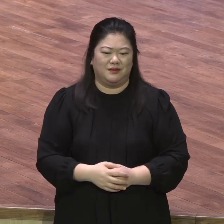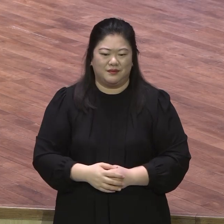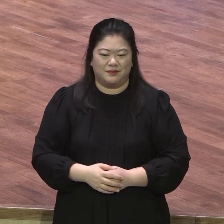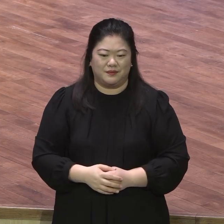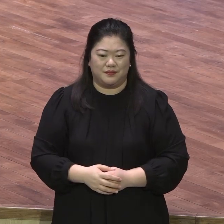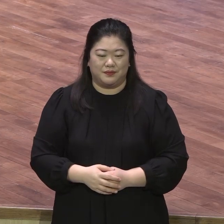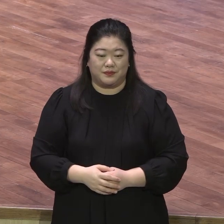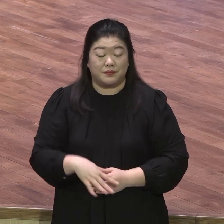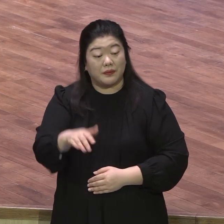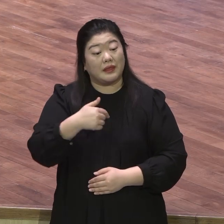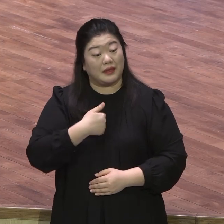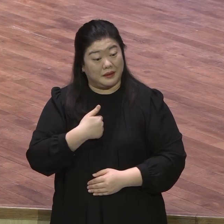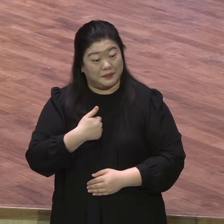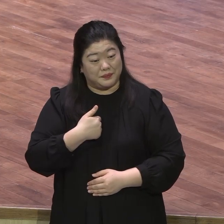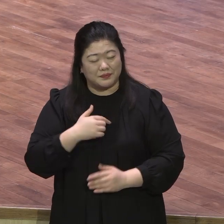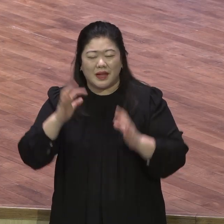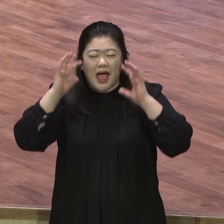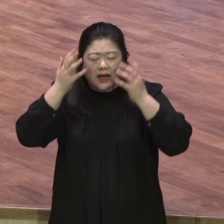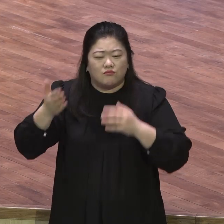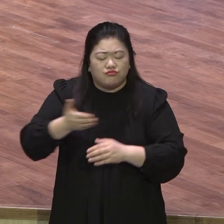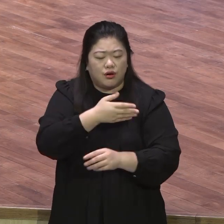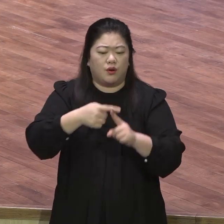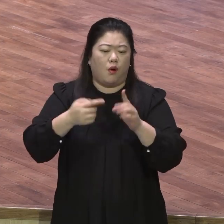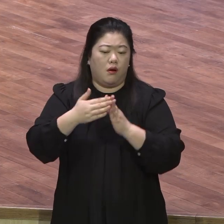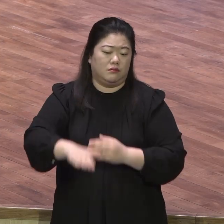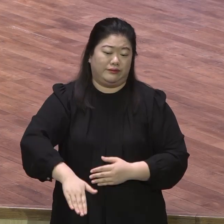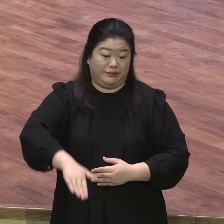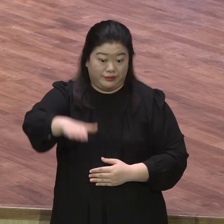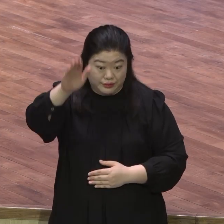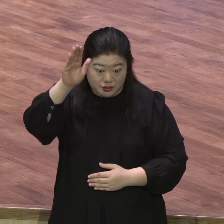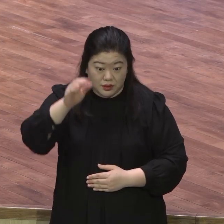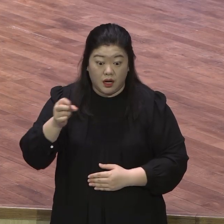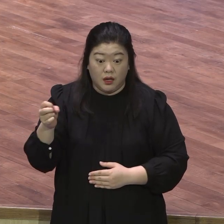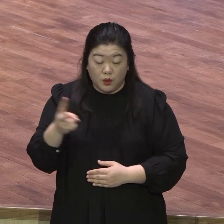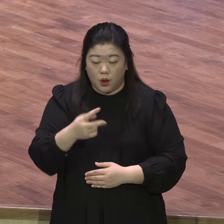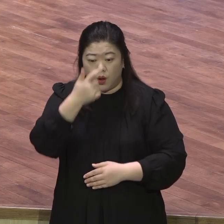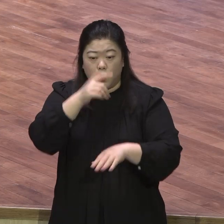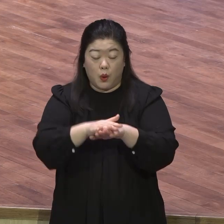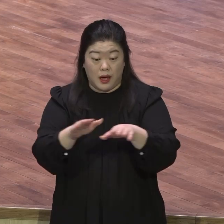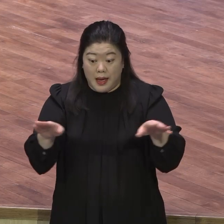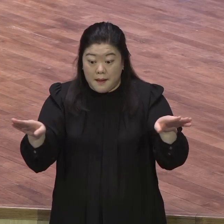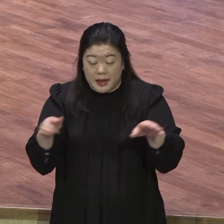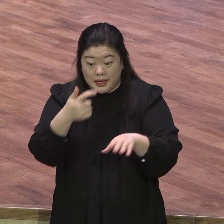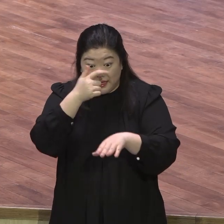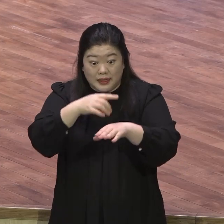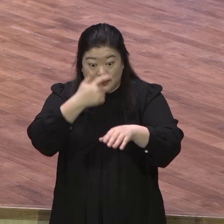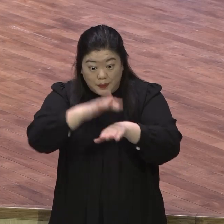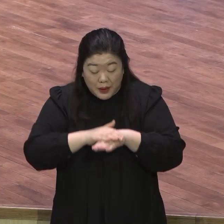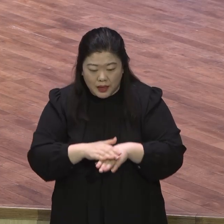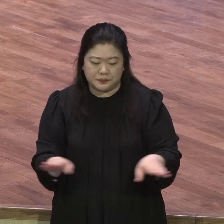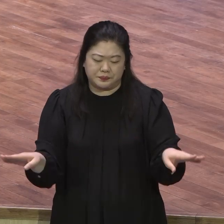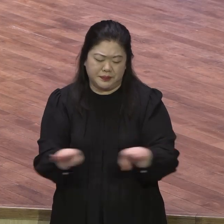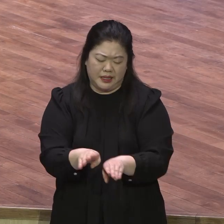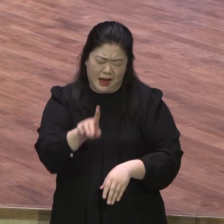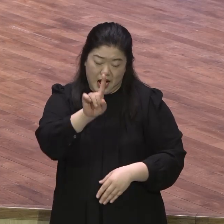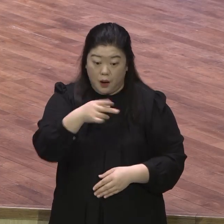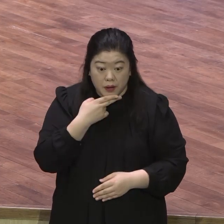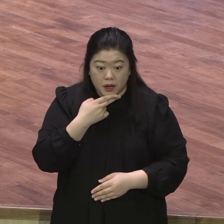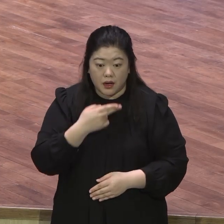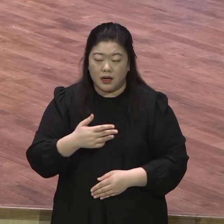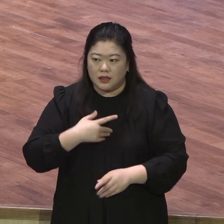나간 적 없어요. 난 평생에 직분 안 맡은 적이 없어요. 그런데 교회가 나면 그립고 좋다. 그런 거